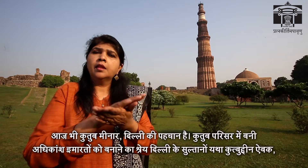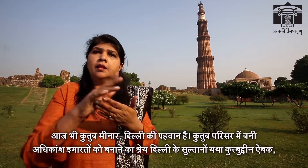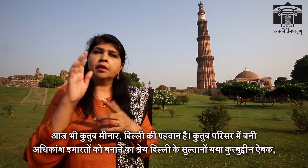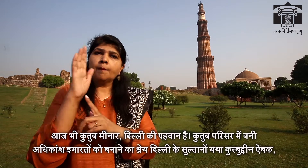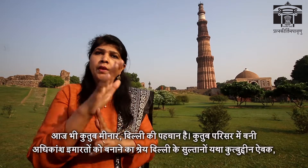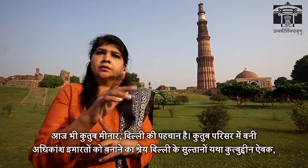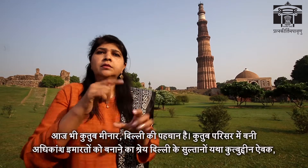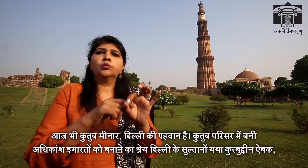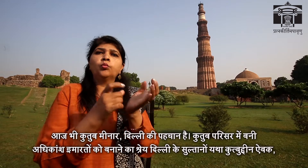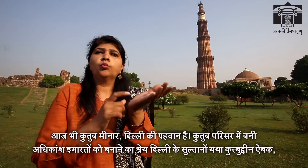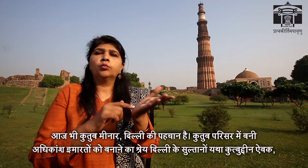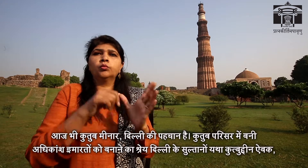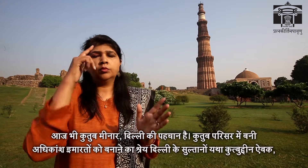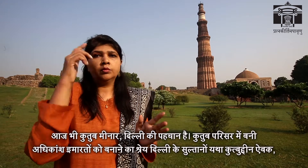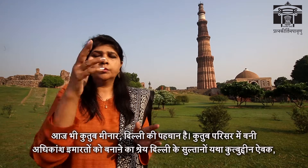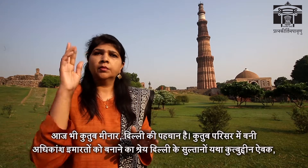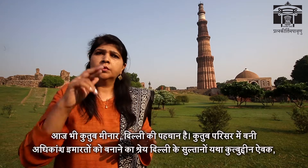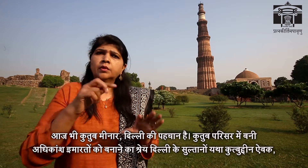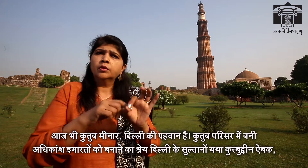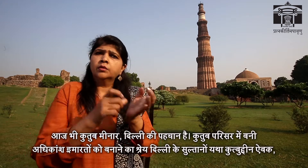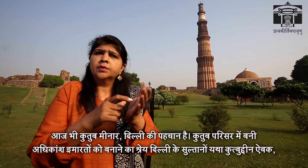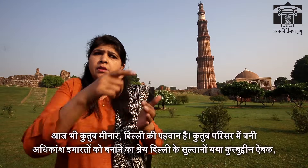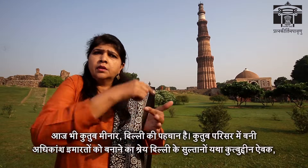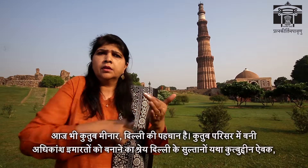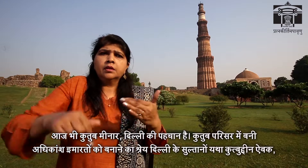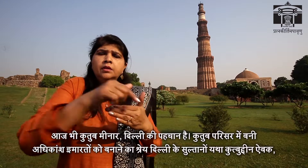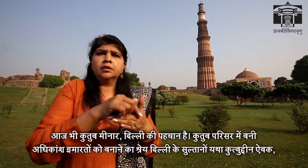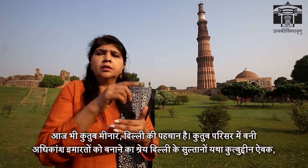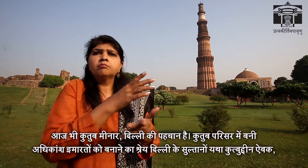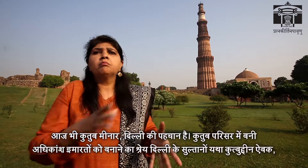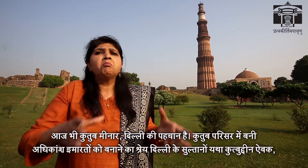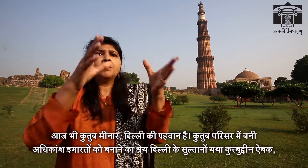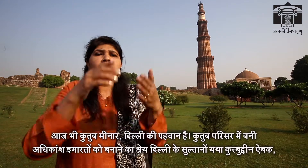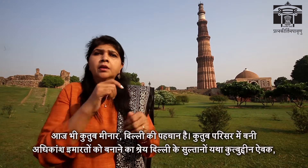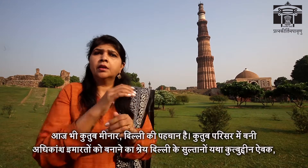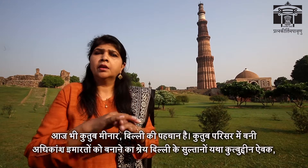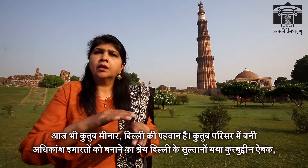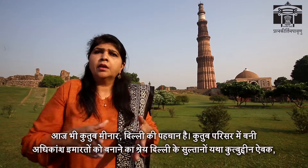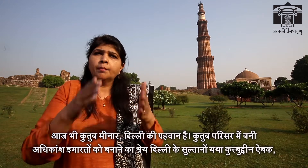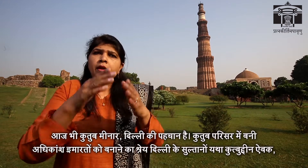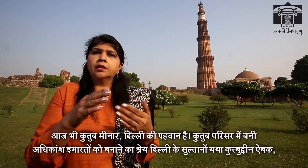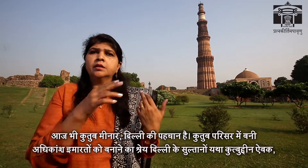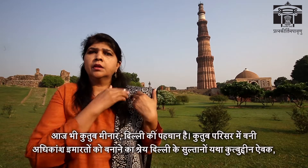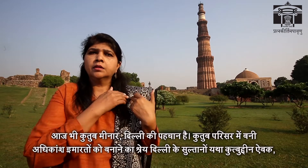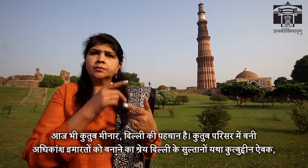कुतुब परिसर में बनी अधिकांश इमारतों को बनाने का श्रेय दिल्ली के सुल्तानों